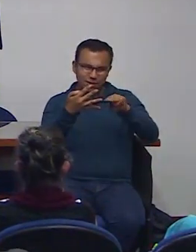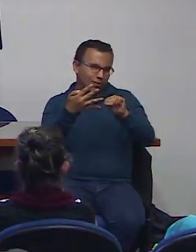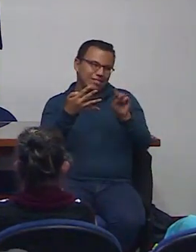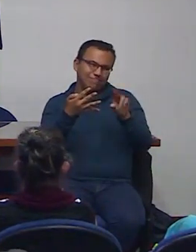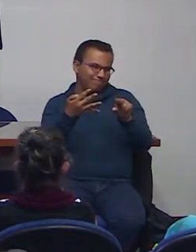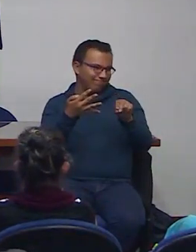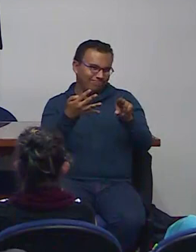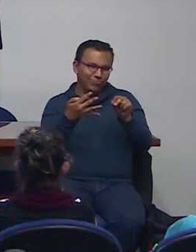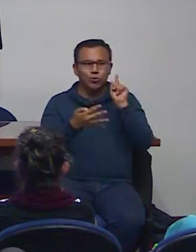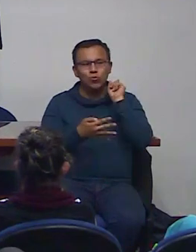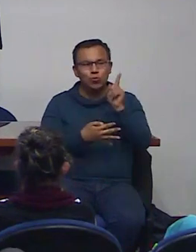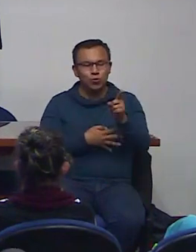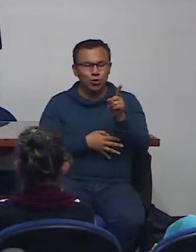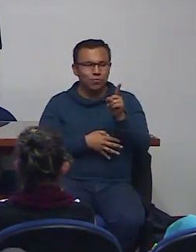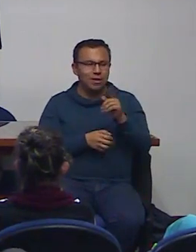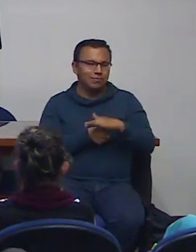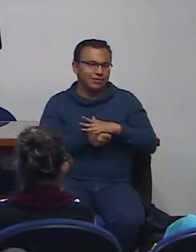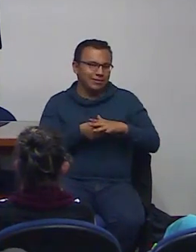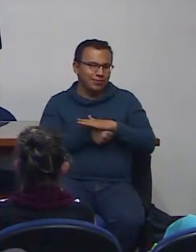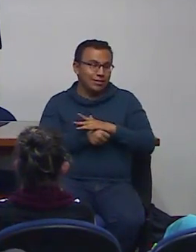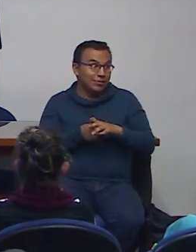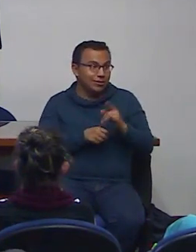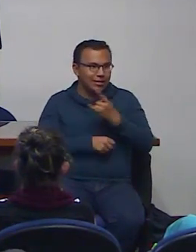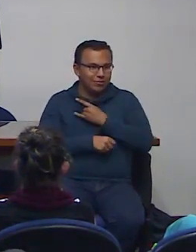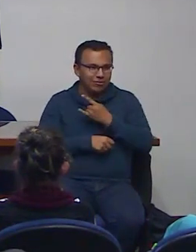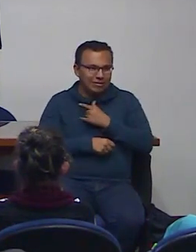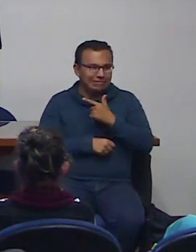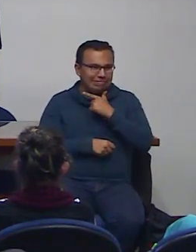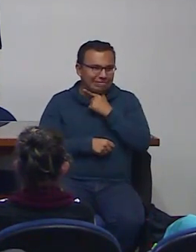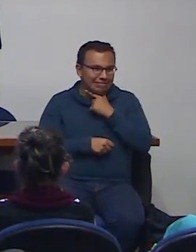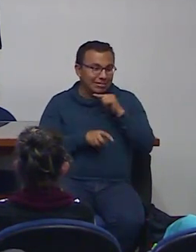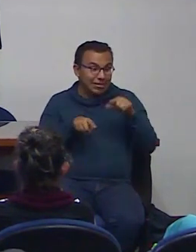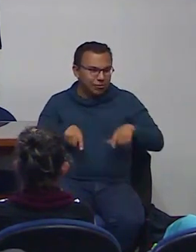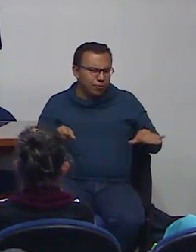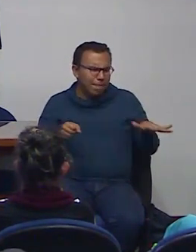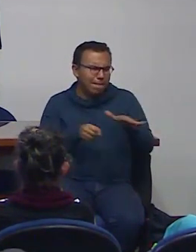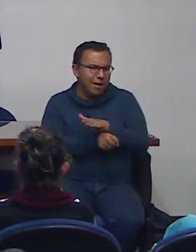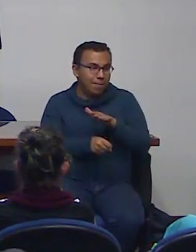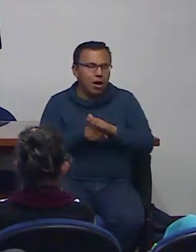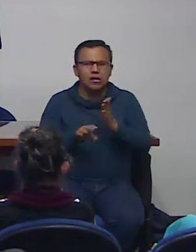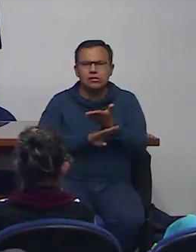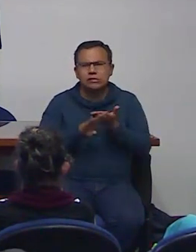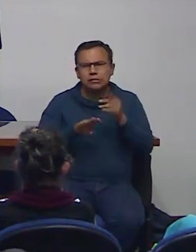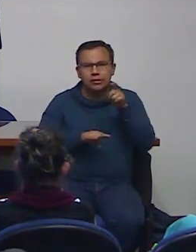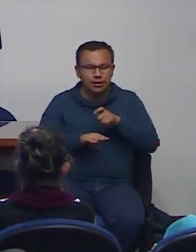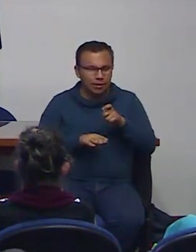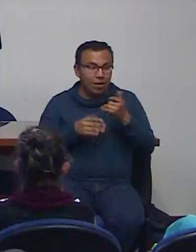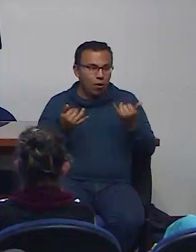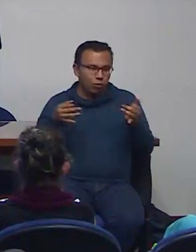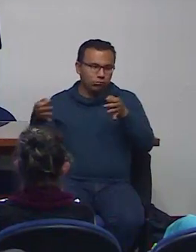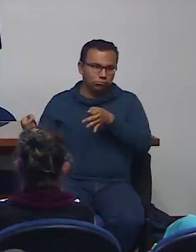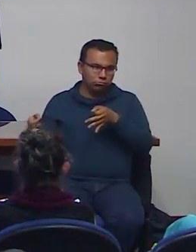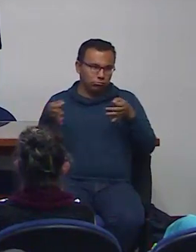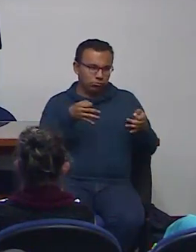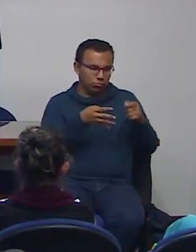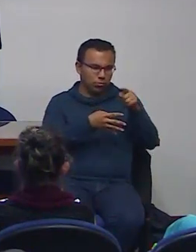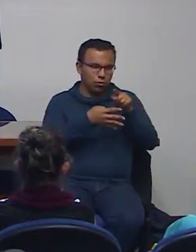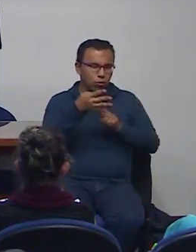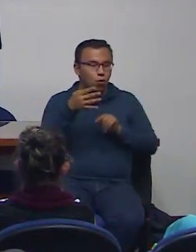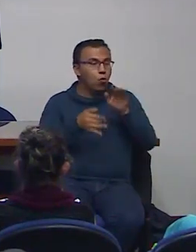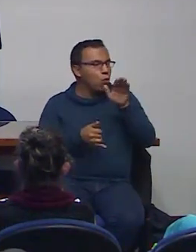Lamentablemente ustedes saben que los espacios de la universidad son reducidos y Estos espacios pues son muy solicitados los vamos a tener el último